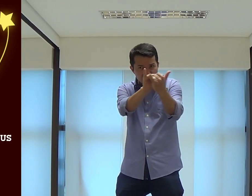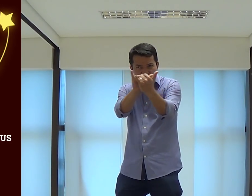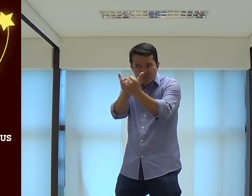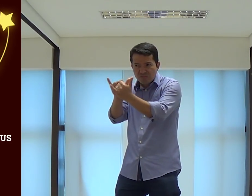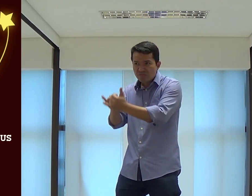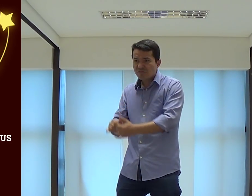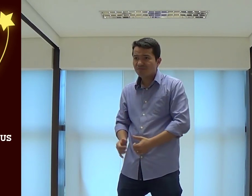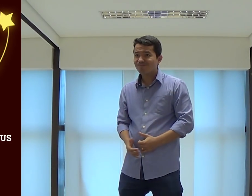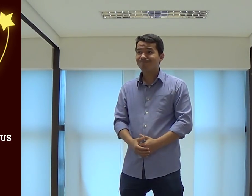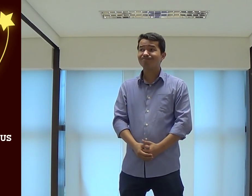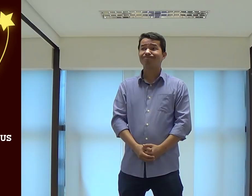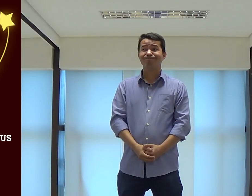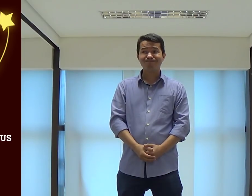perdoar.